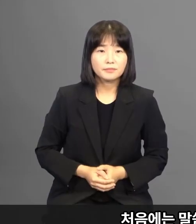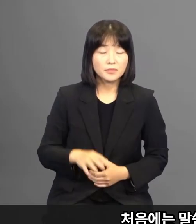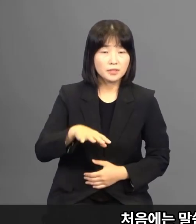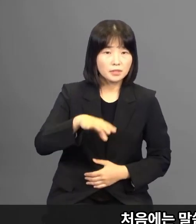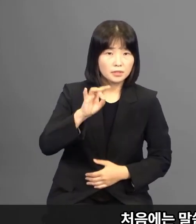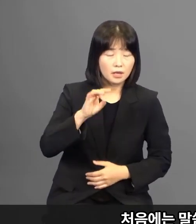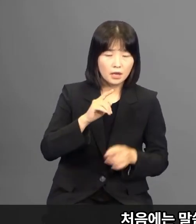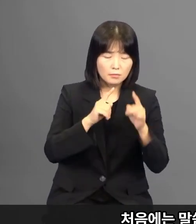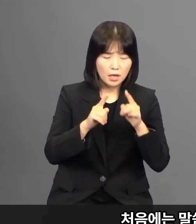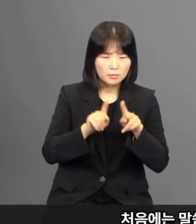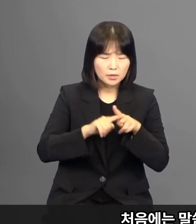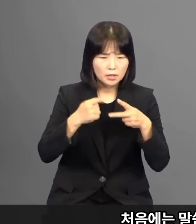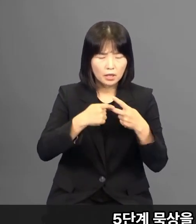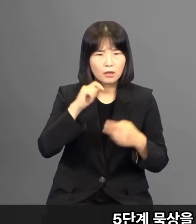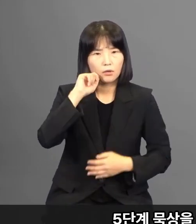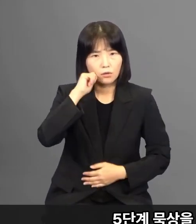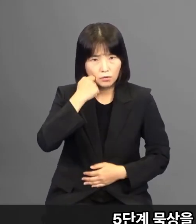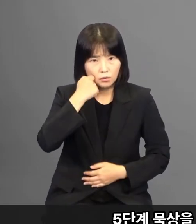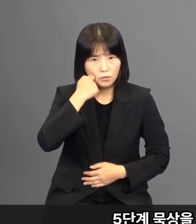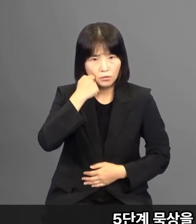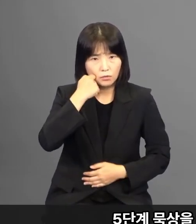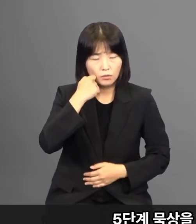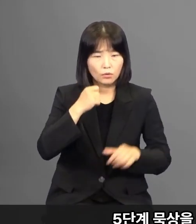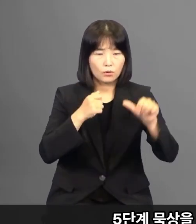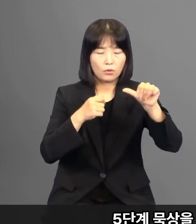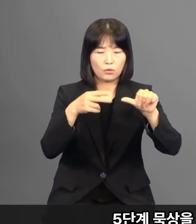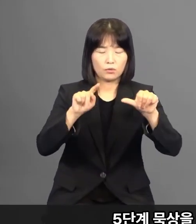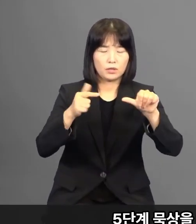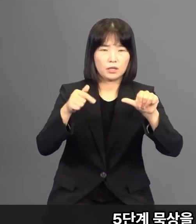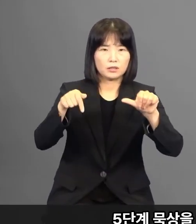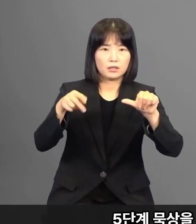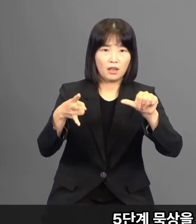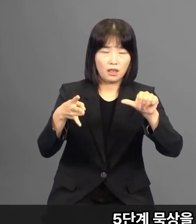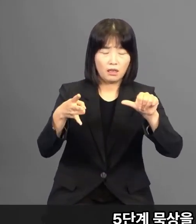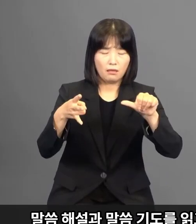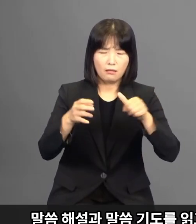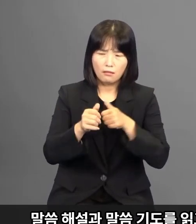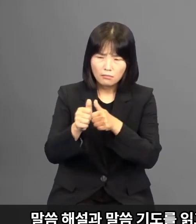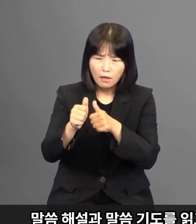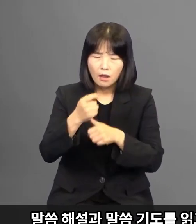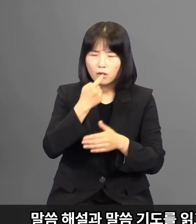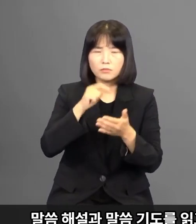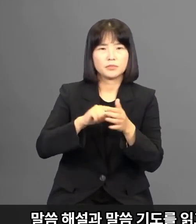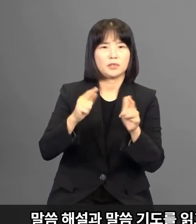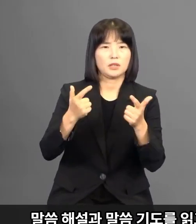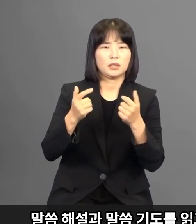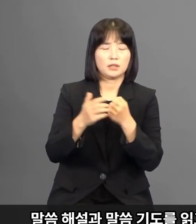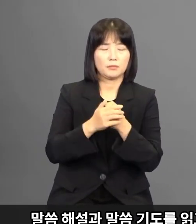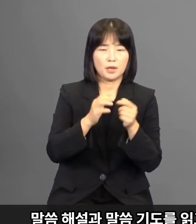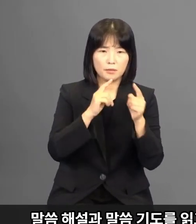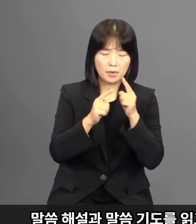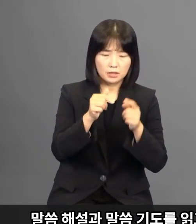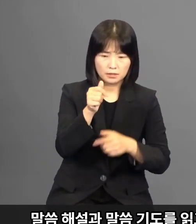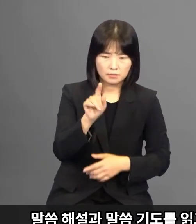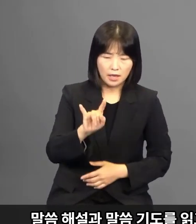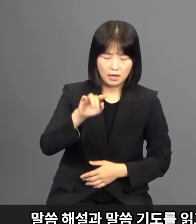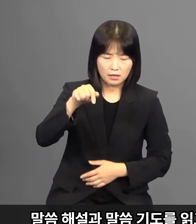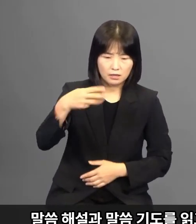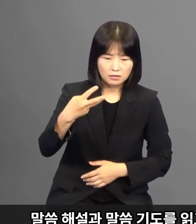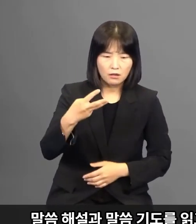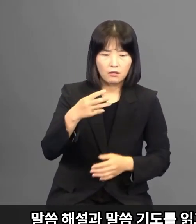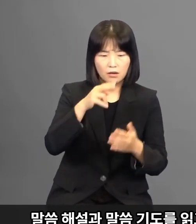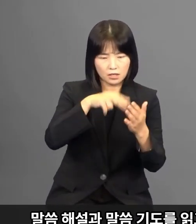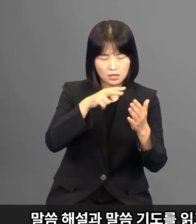처음에는 말씀을 이해하기도 어려웠고 5단계 묵상을 따라하는 것이 쉽지 않아서 말씀 해설과 말씀 기도를 읽고 기도하며